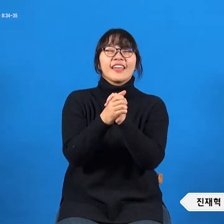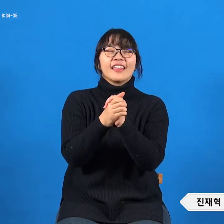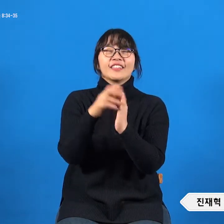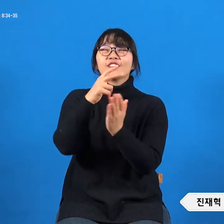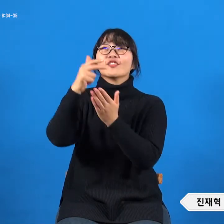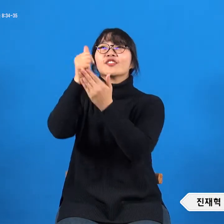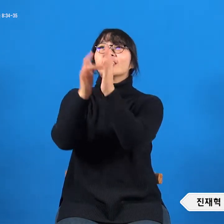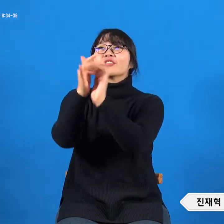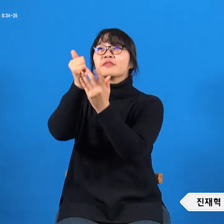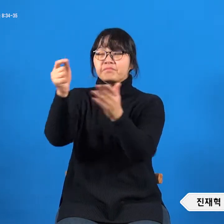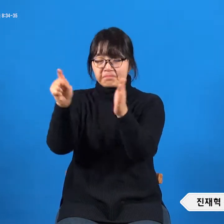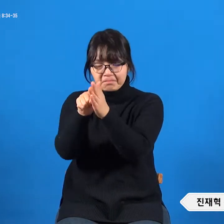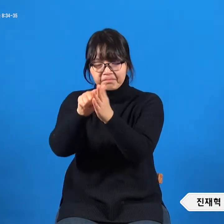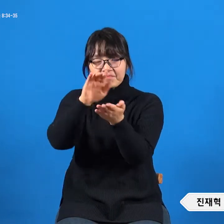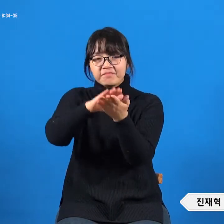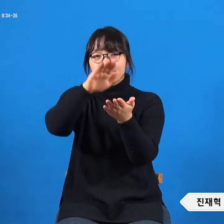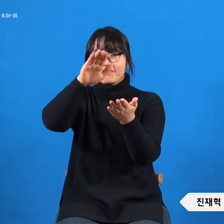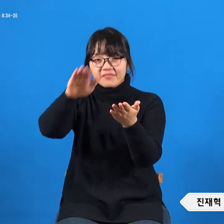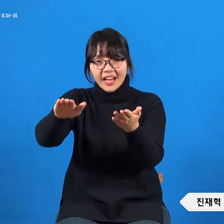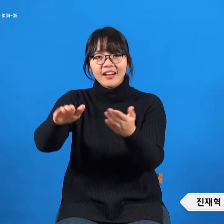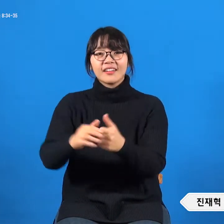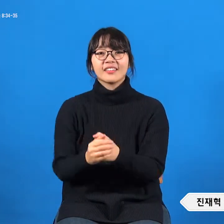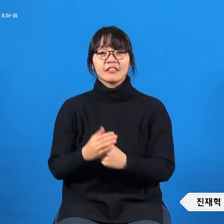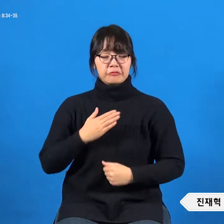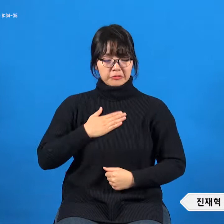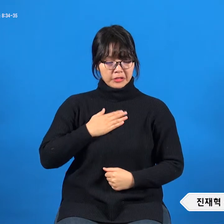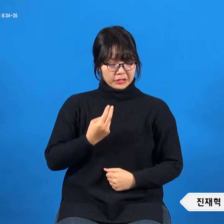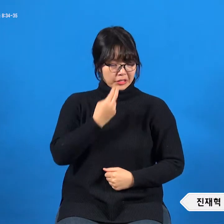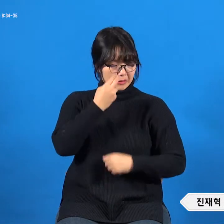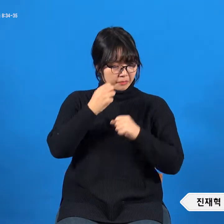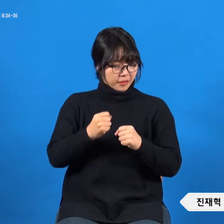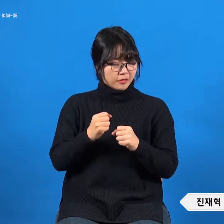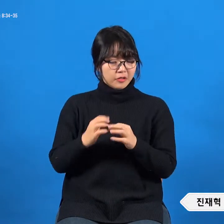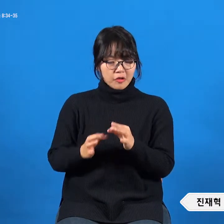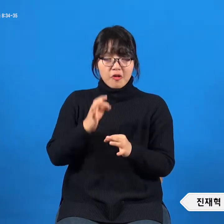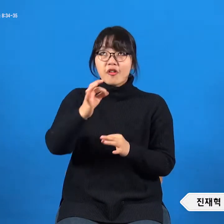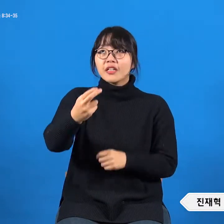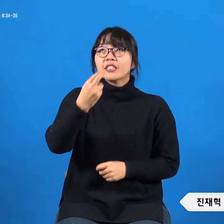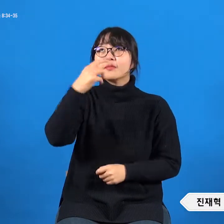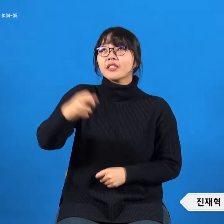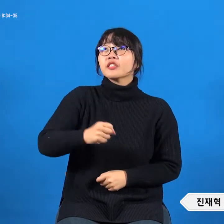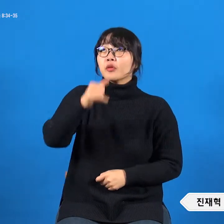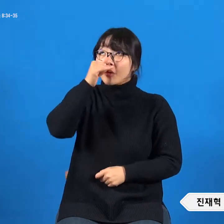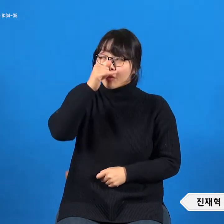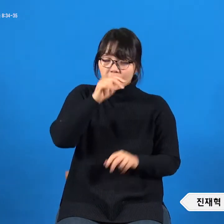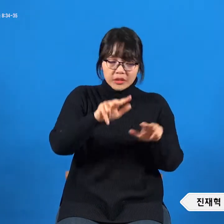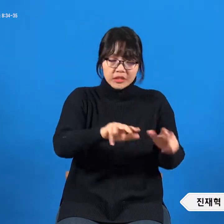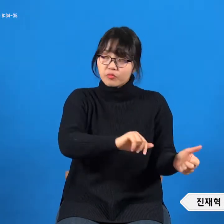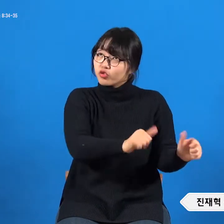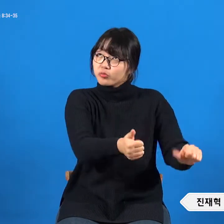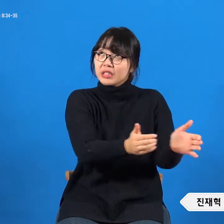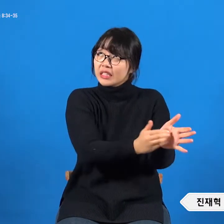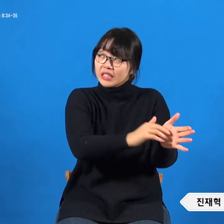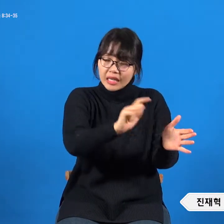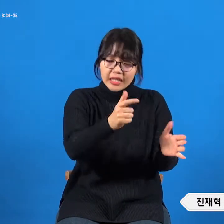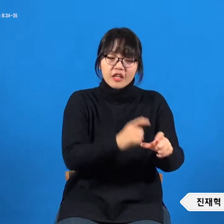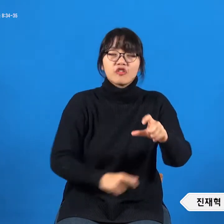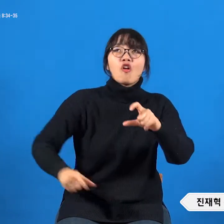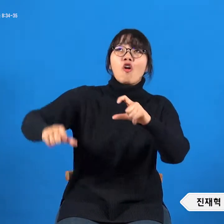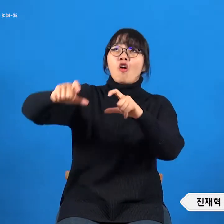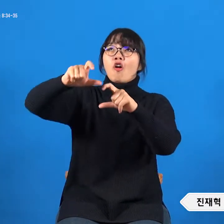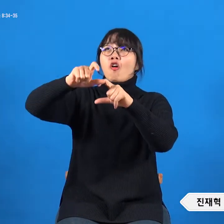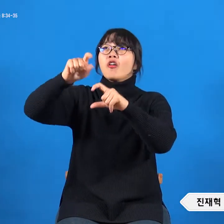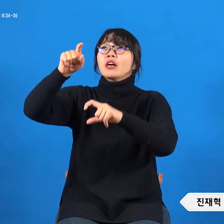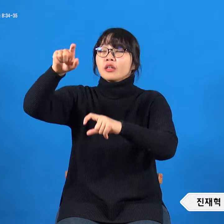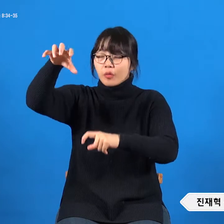예수여 믿습니다. 우리에게 영원한 생명이 있음을, 그리고 이 땅의 죽음이 끝이 아니라 더 나은